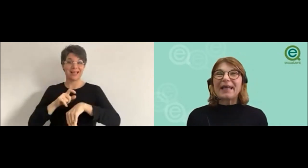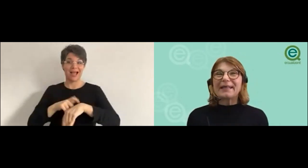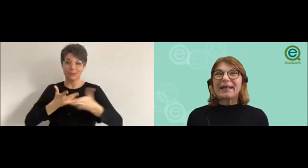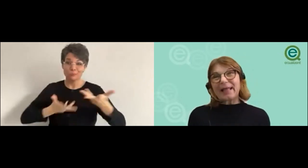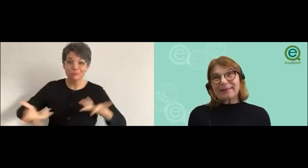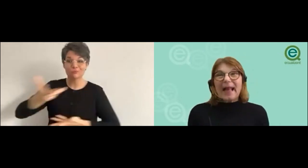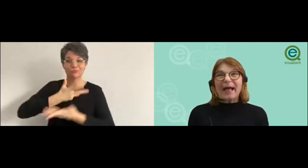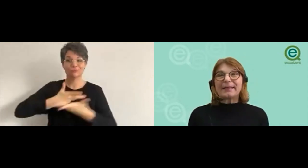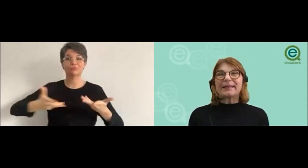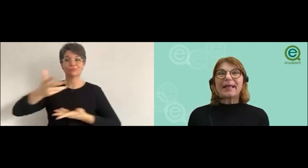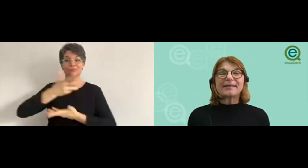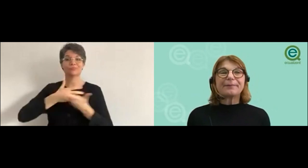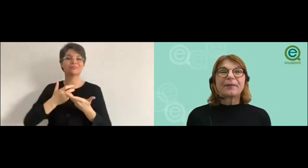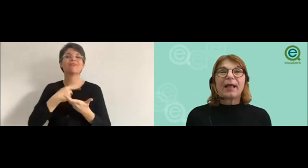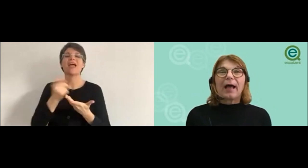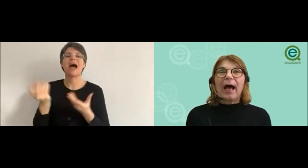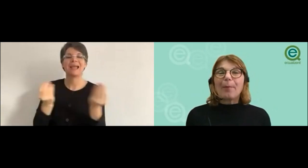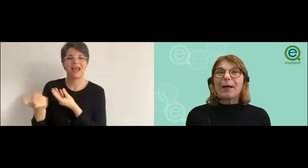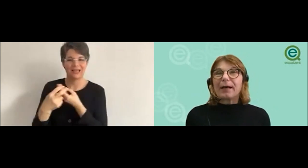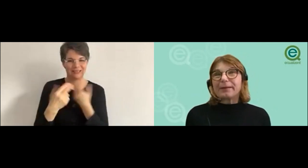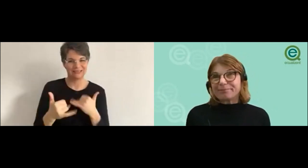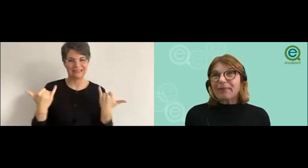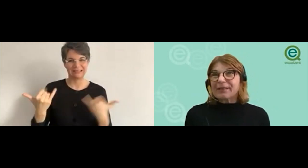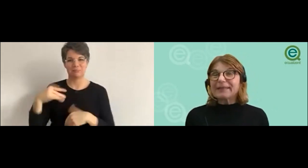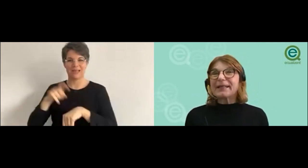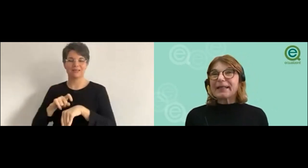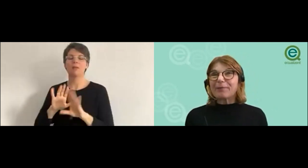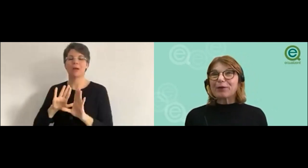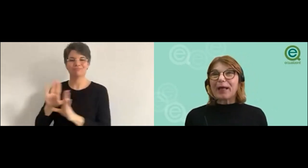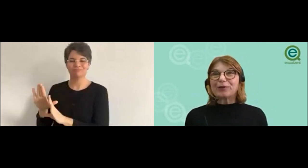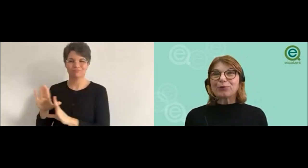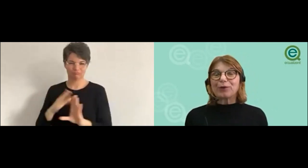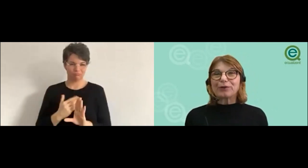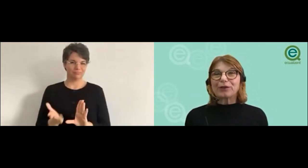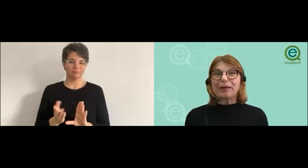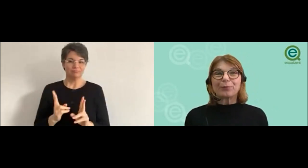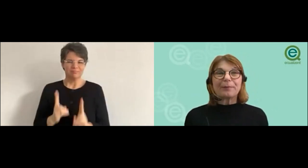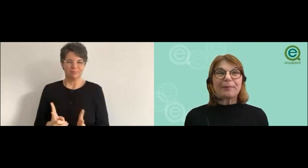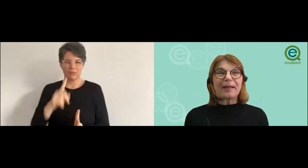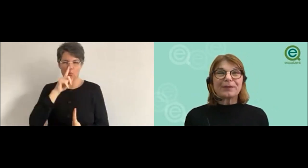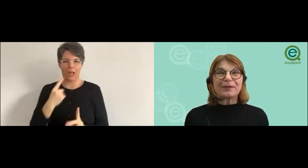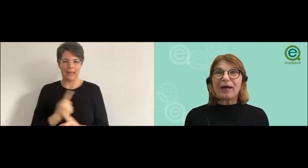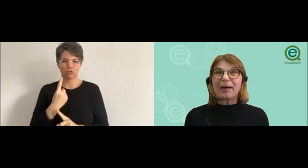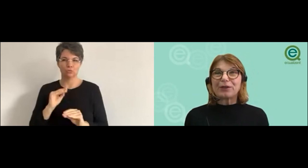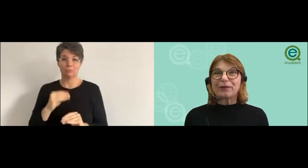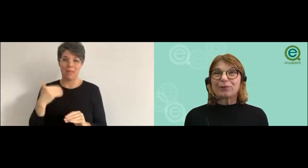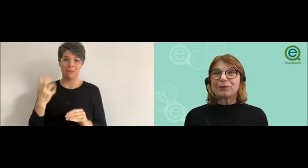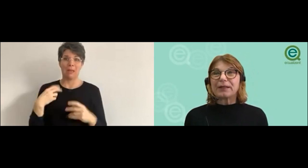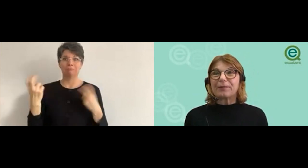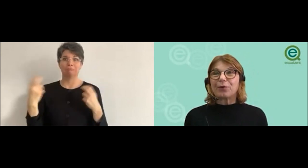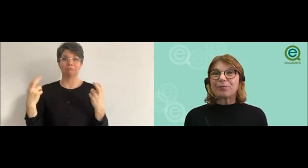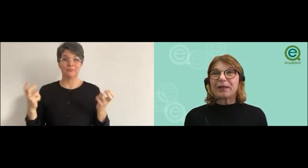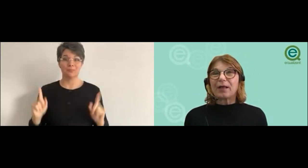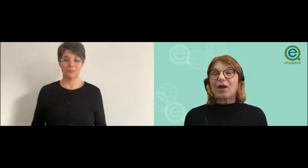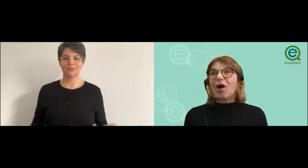unsere eingeladenen Gäste. Aber tatsächlich haben wir ja nur eine Stunde ausgeschrieben und immer mehr müssen sich verabschieden. Und